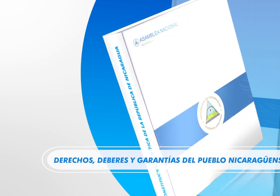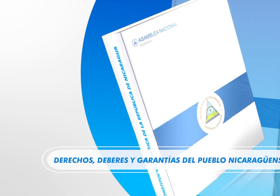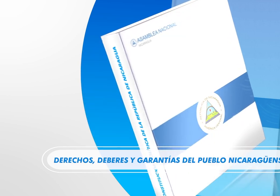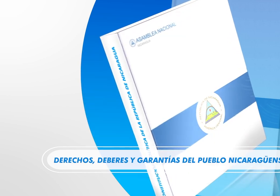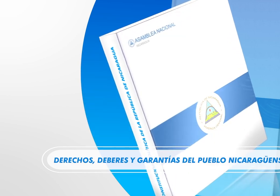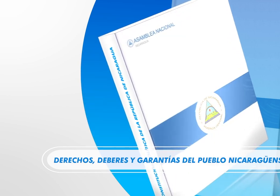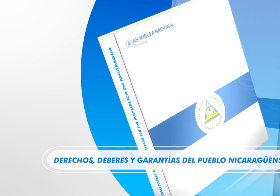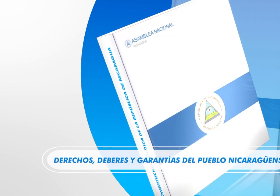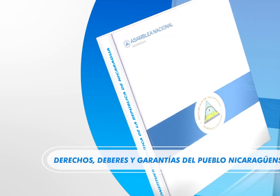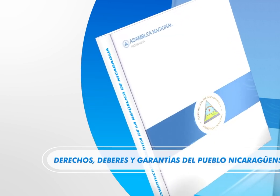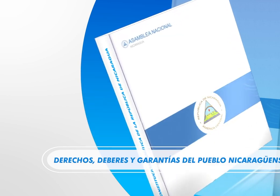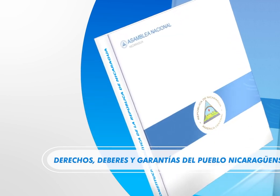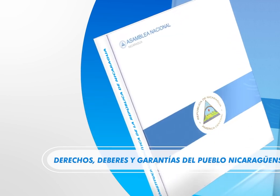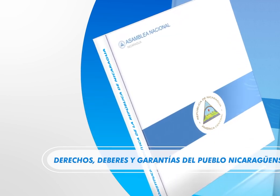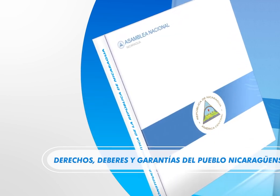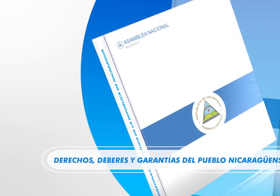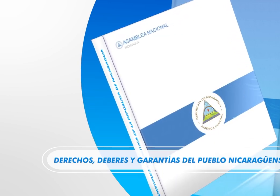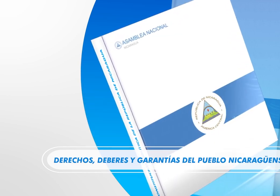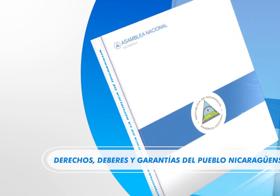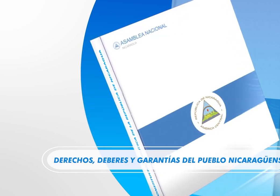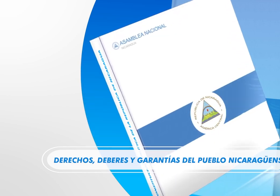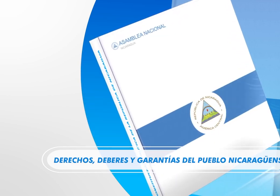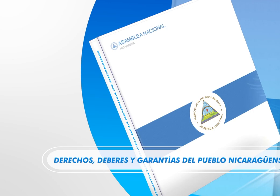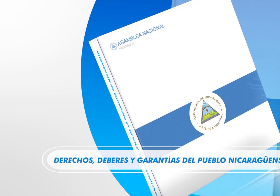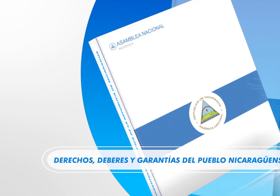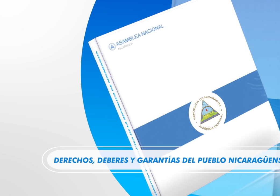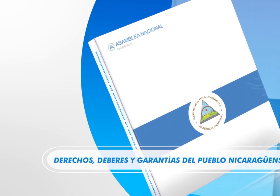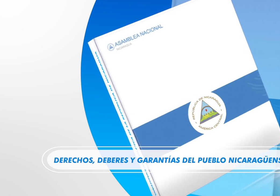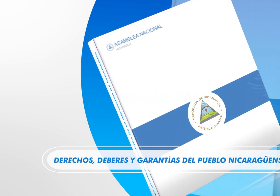Derechos, deberes y garantías del pueblo nicaragüense.